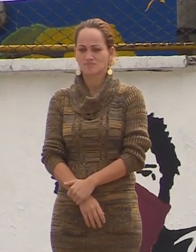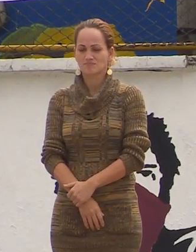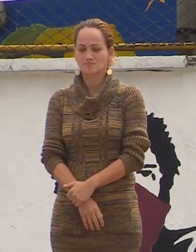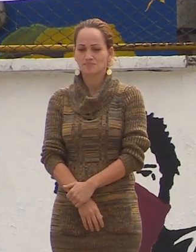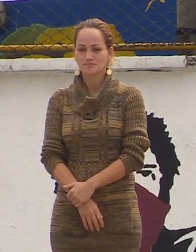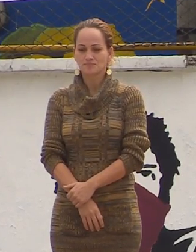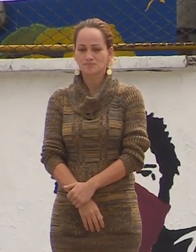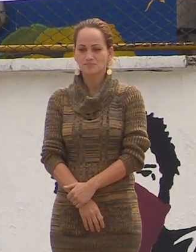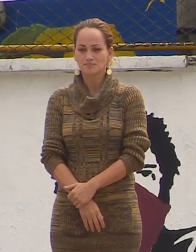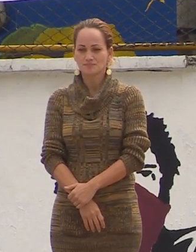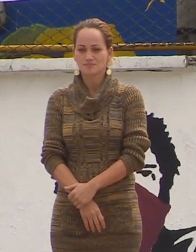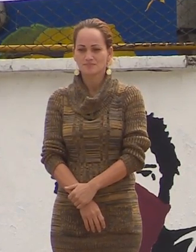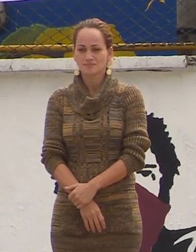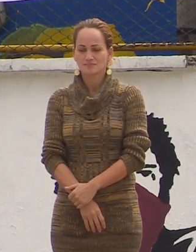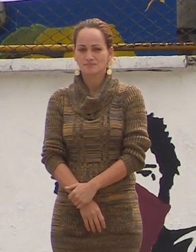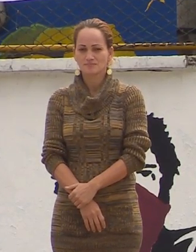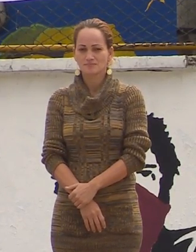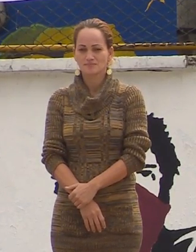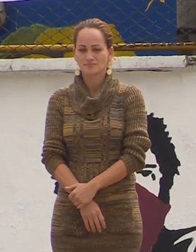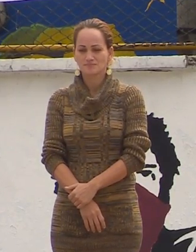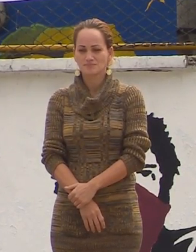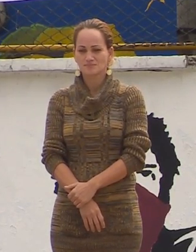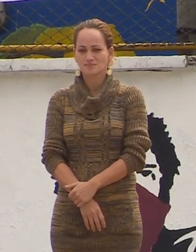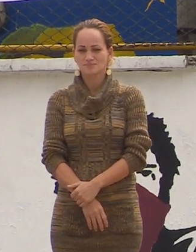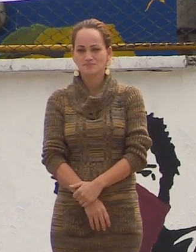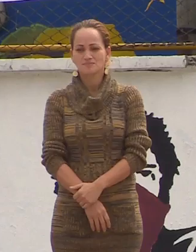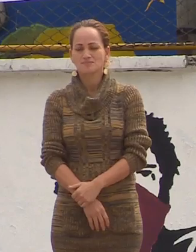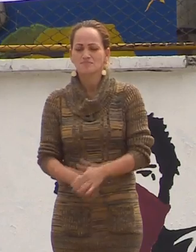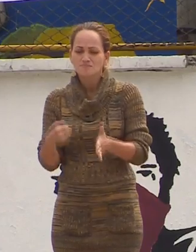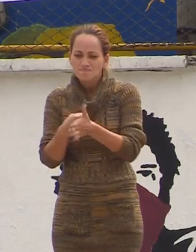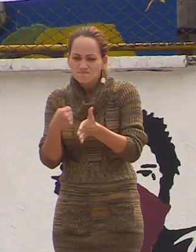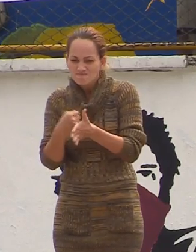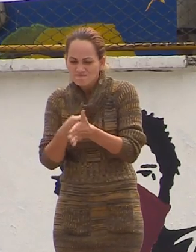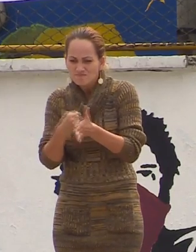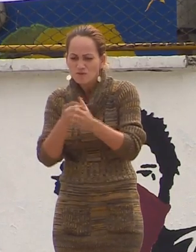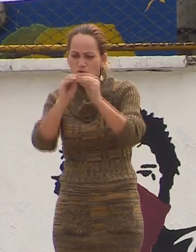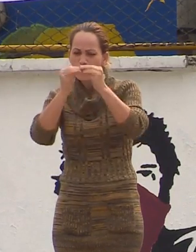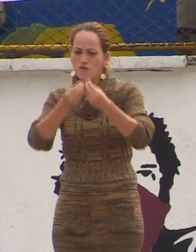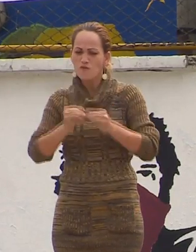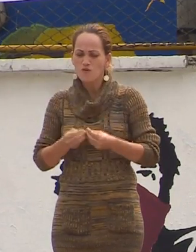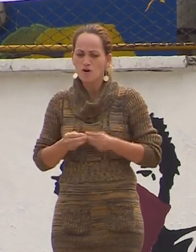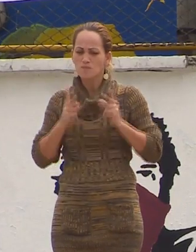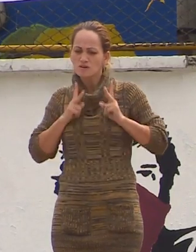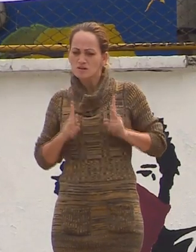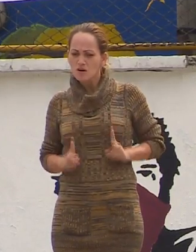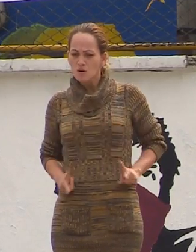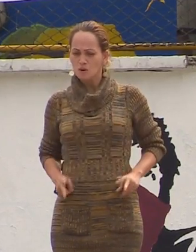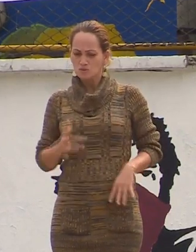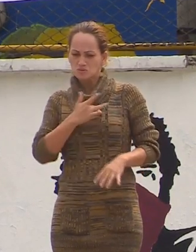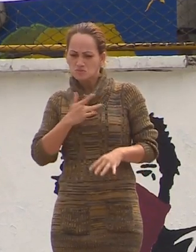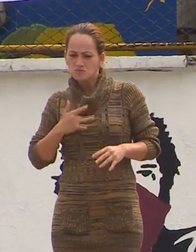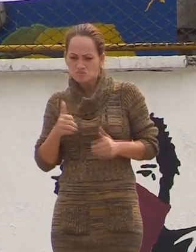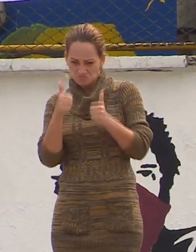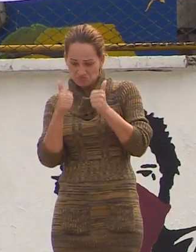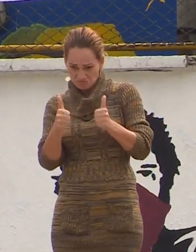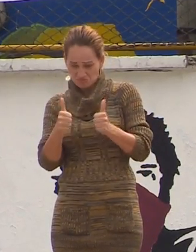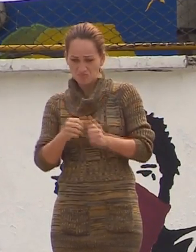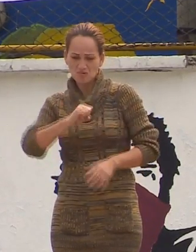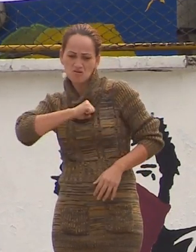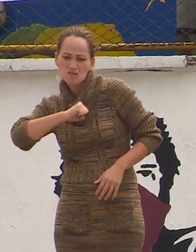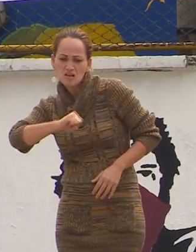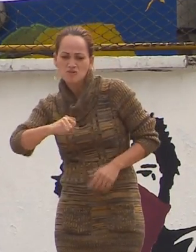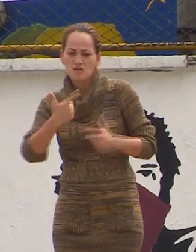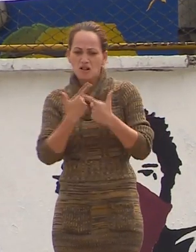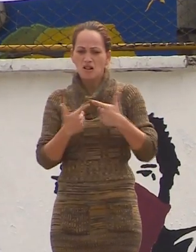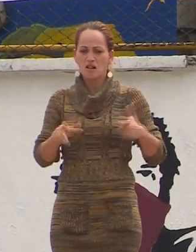insistir que apelamos a estilos de vida saludable, a la promoción de los derechos a la